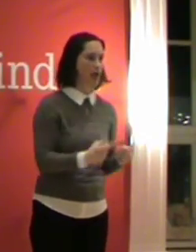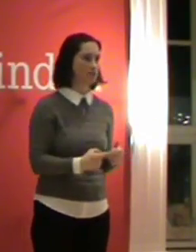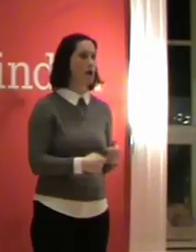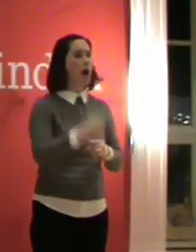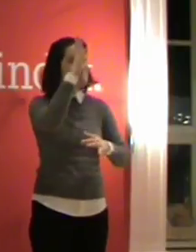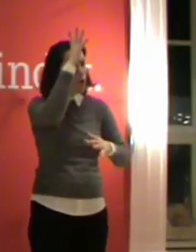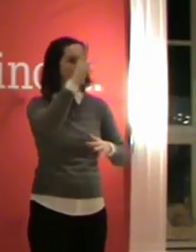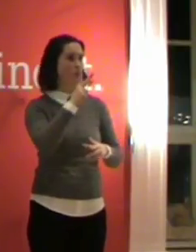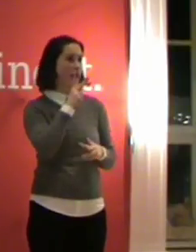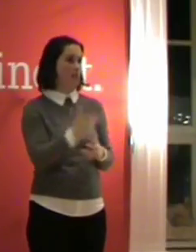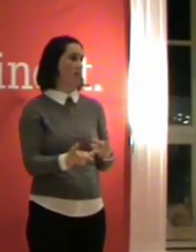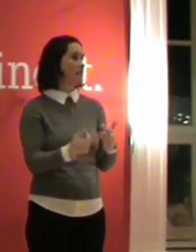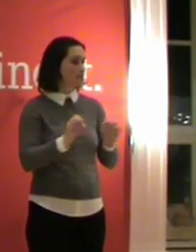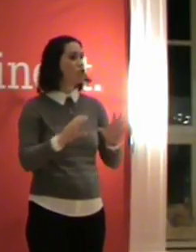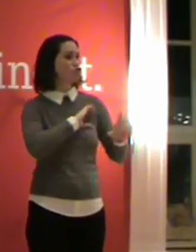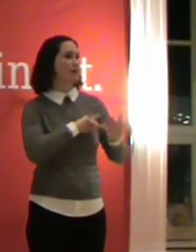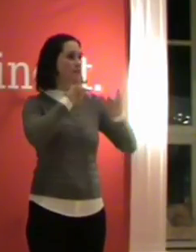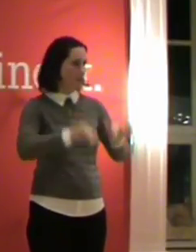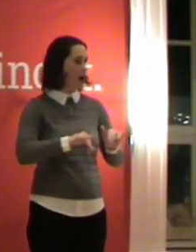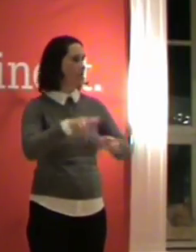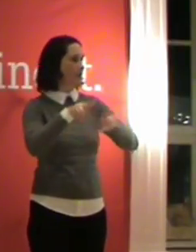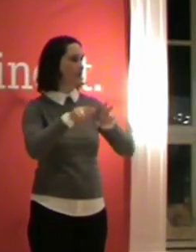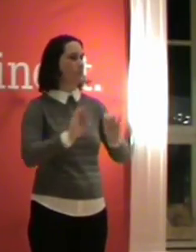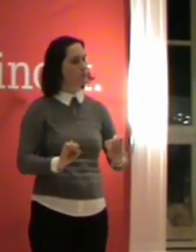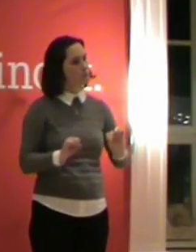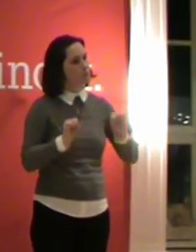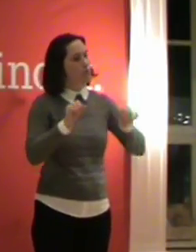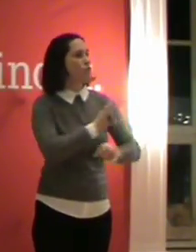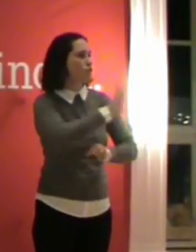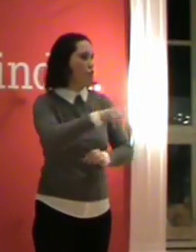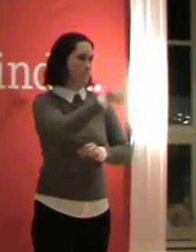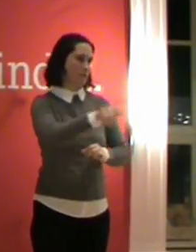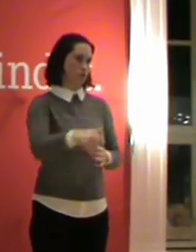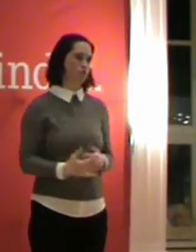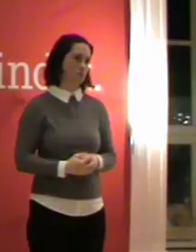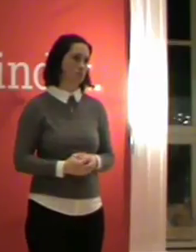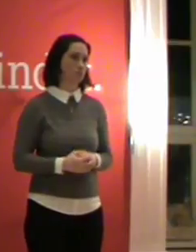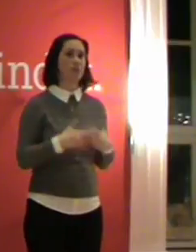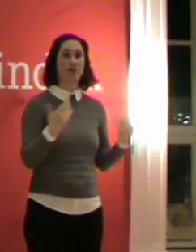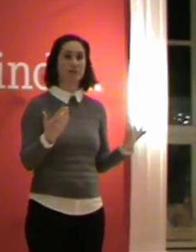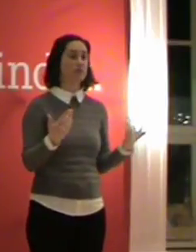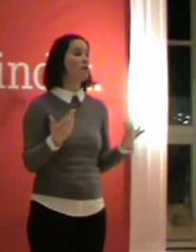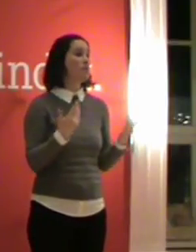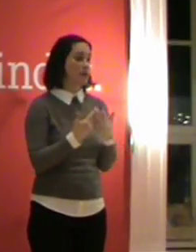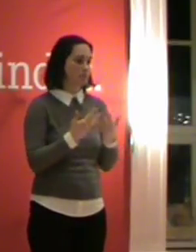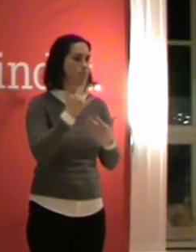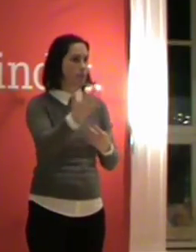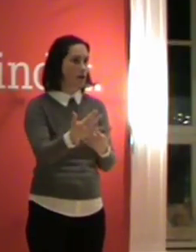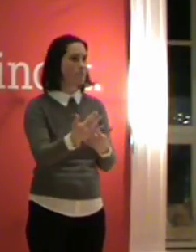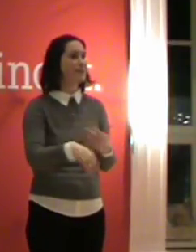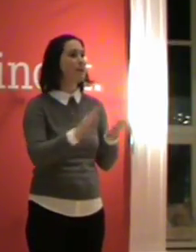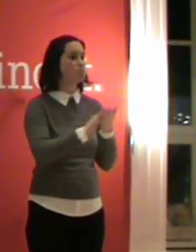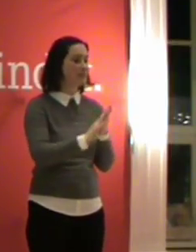in Portugal eine Chance, in unserer Regierungsverantwortung wirklich etwas für die Menschen zu bewegen, weil ansonsten das Fallbeil, was Troika und